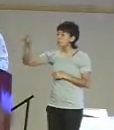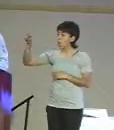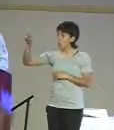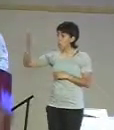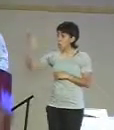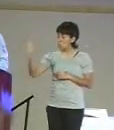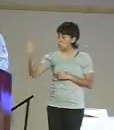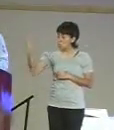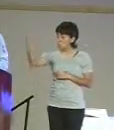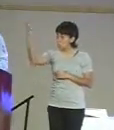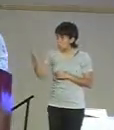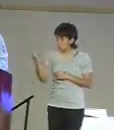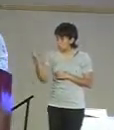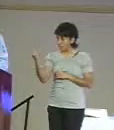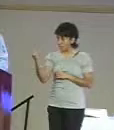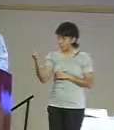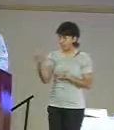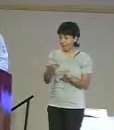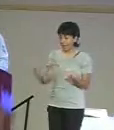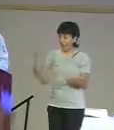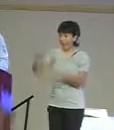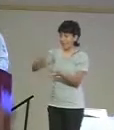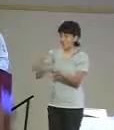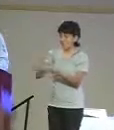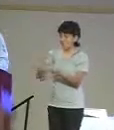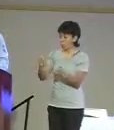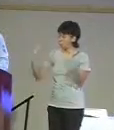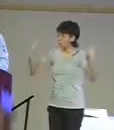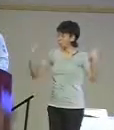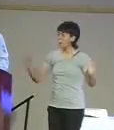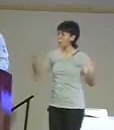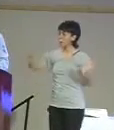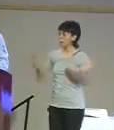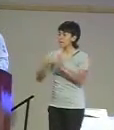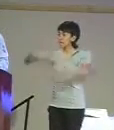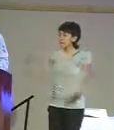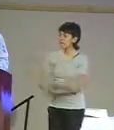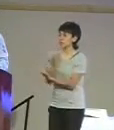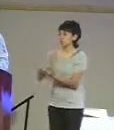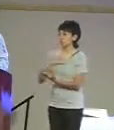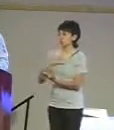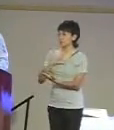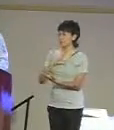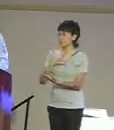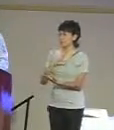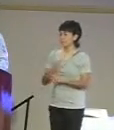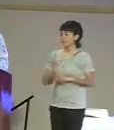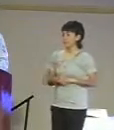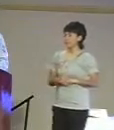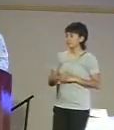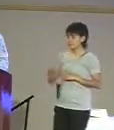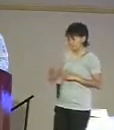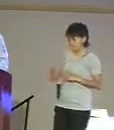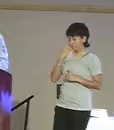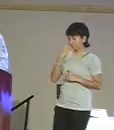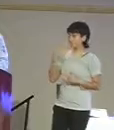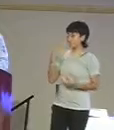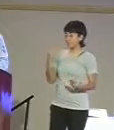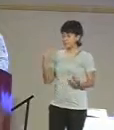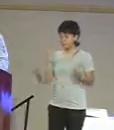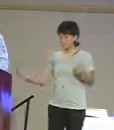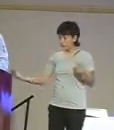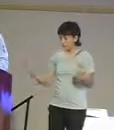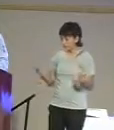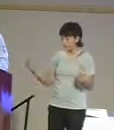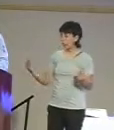180.9 por 1000 recién nacidos. En comparación a la mortalidad de los neonatos a